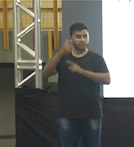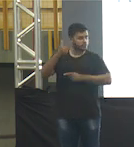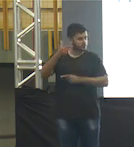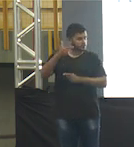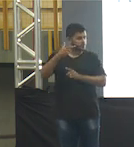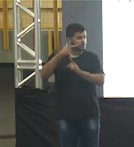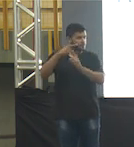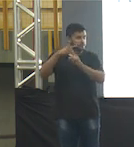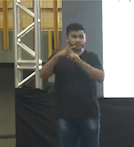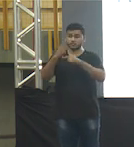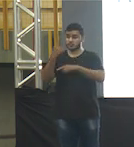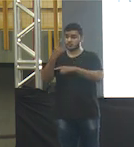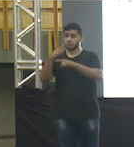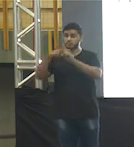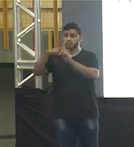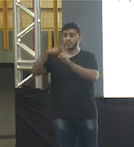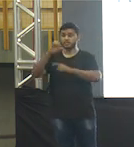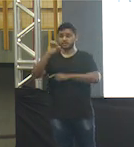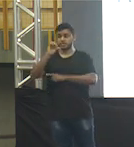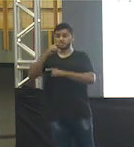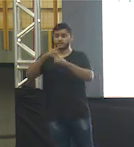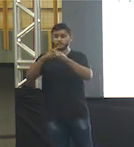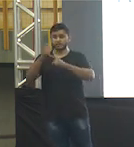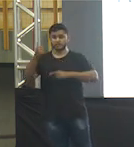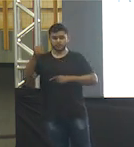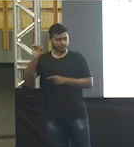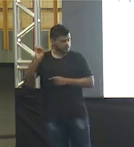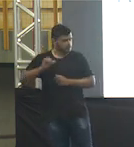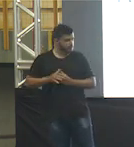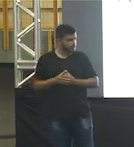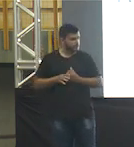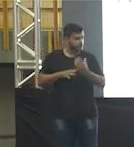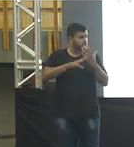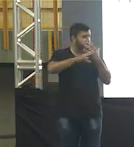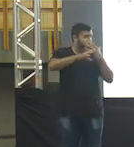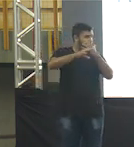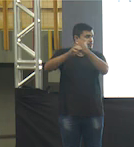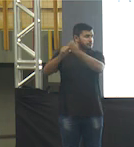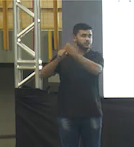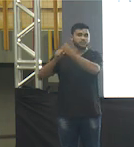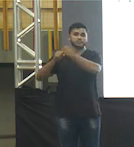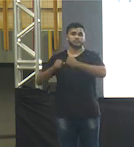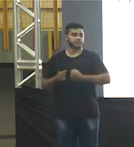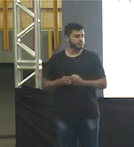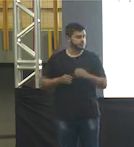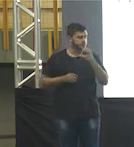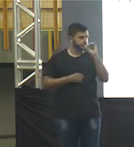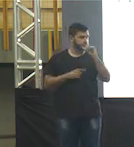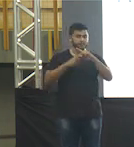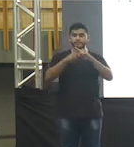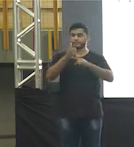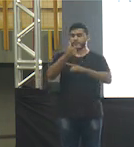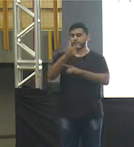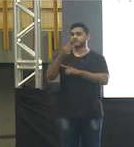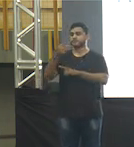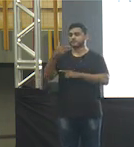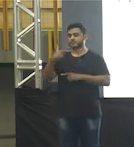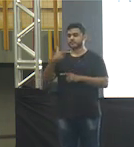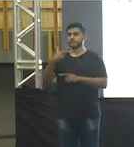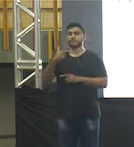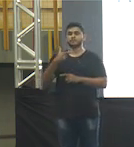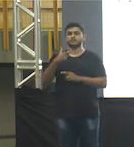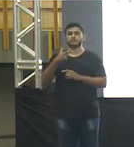vezes 16. Fazendo a continha de cabeça, que eu sei que todo mundo aqui já fez. 6 vezes 12, 72. 12 vezes 1,